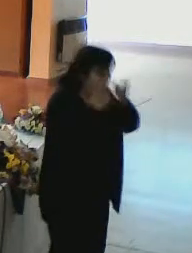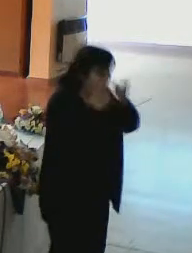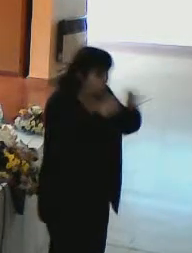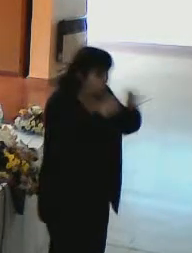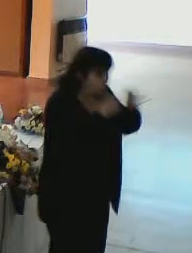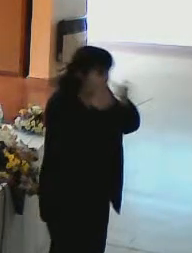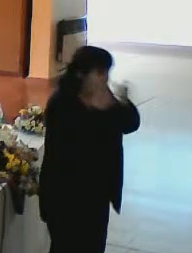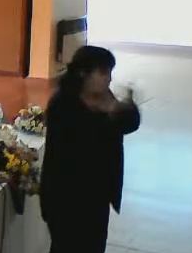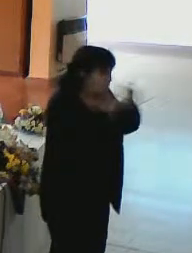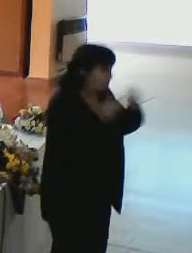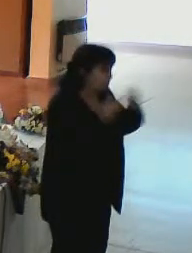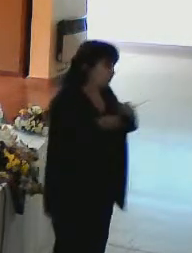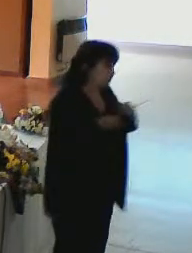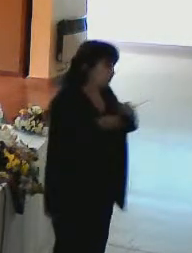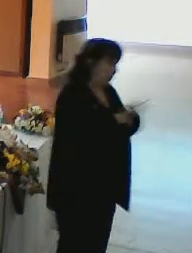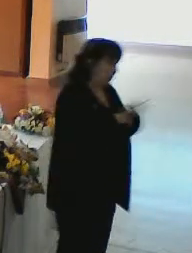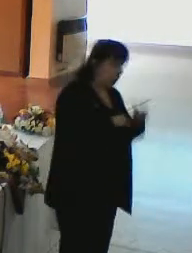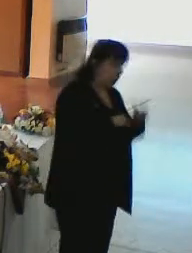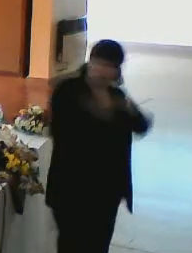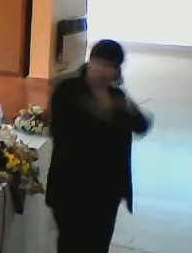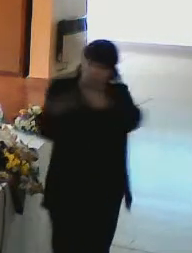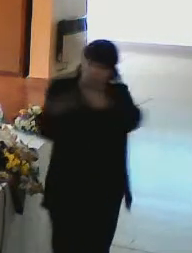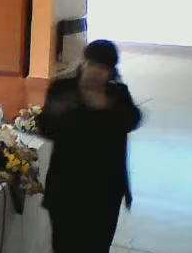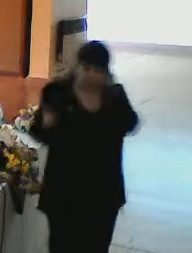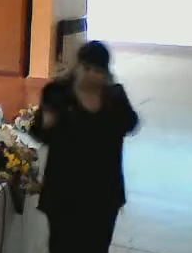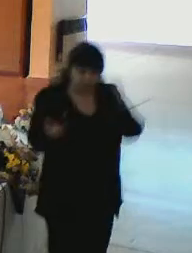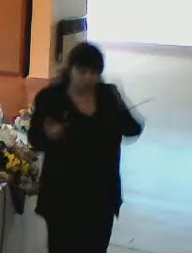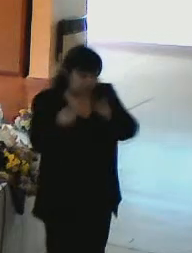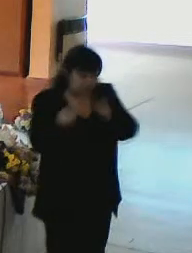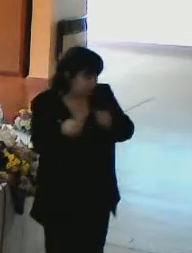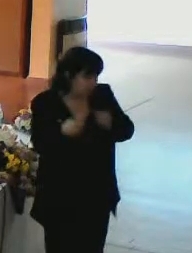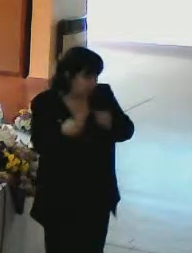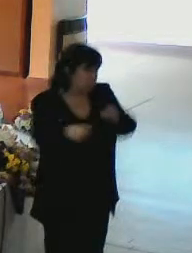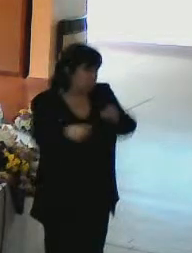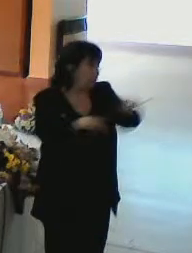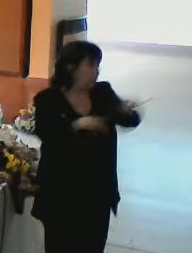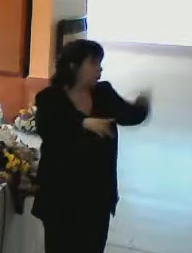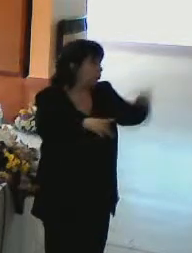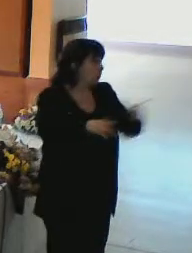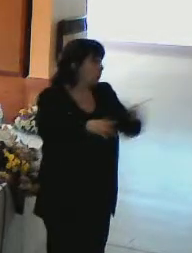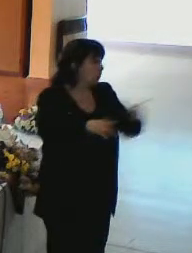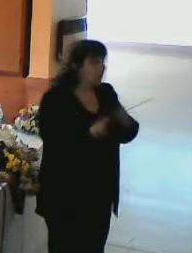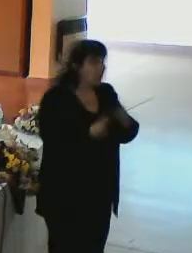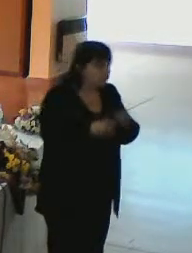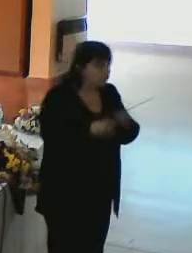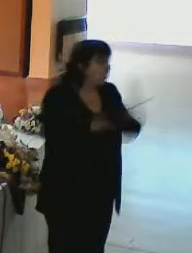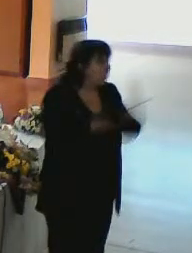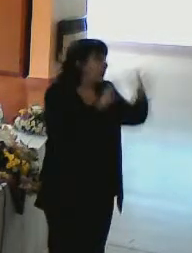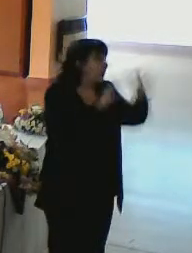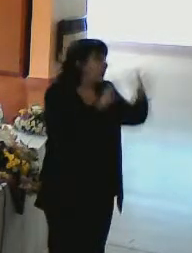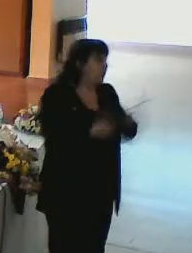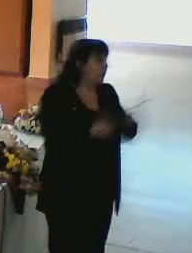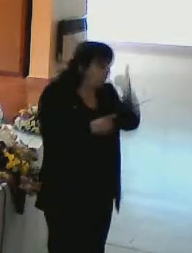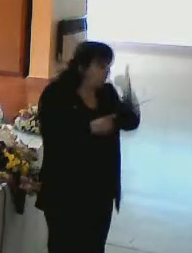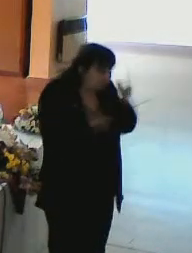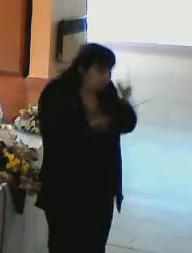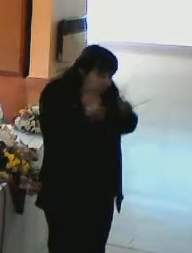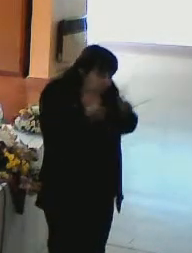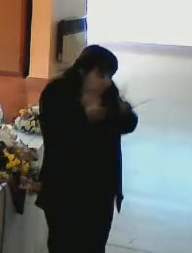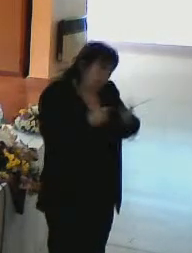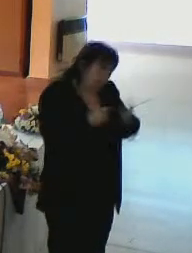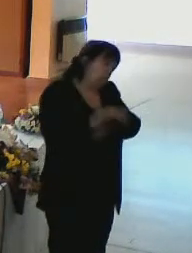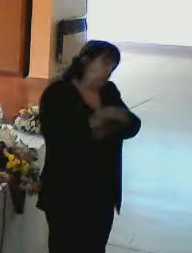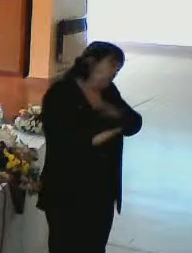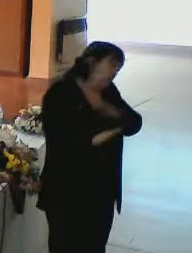en equipo para que distintos profesionales aporten distintas miradas sobre ese mismo niño